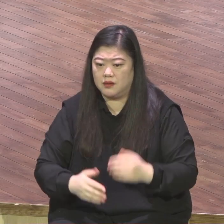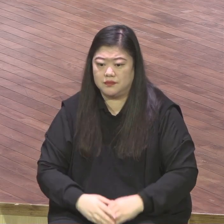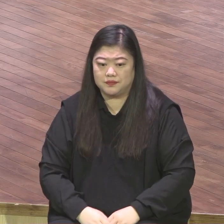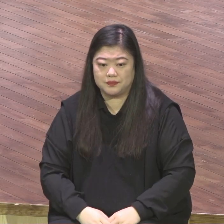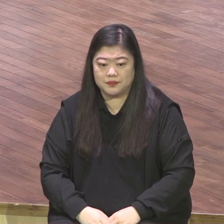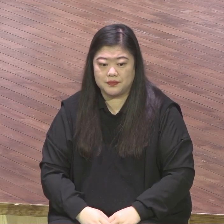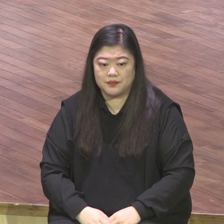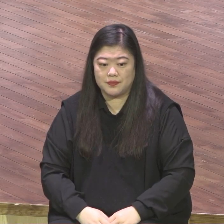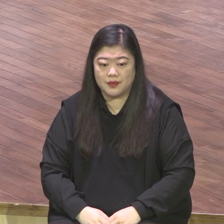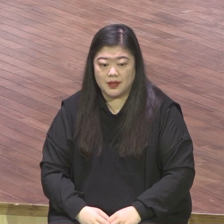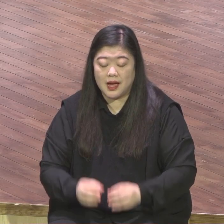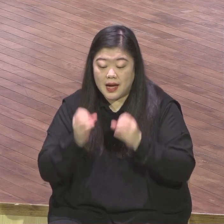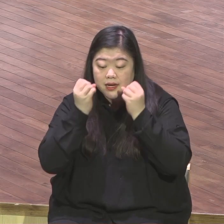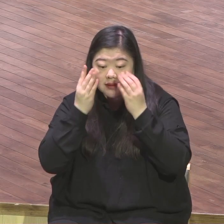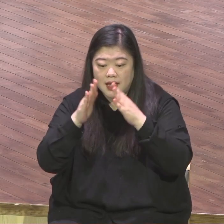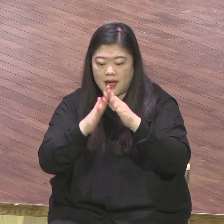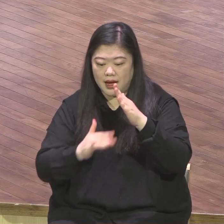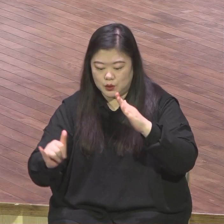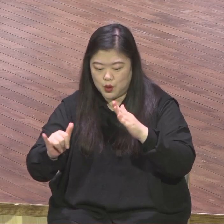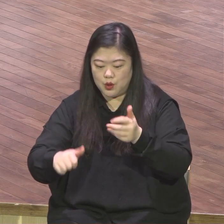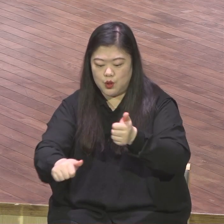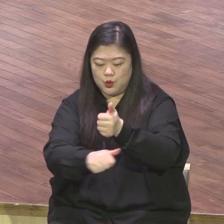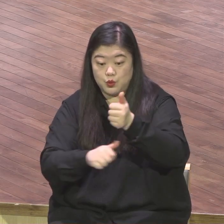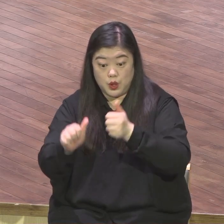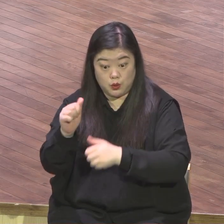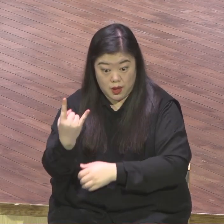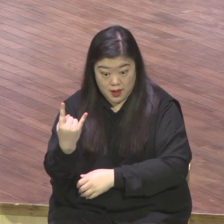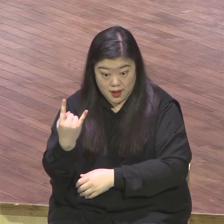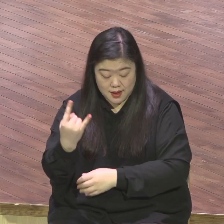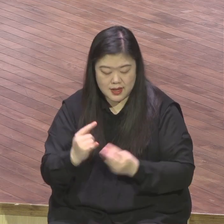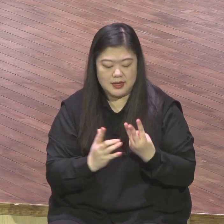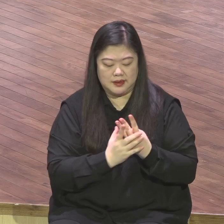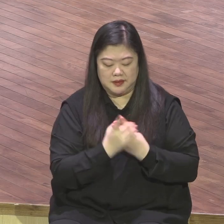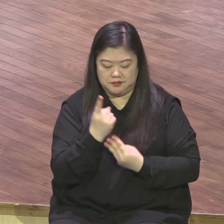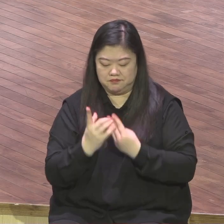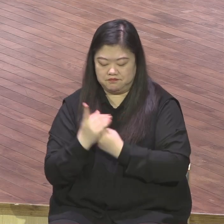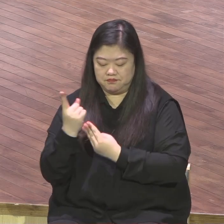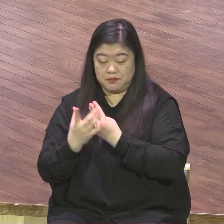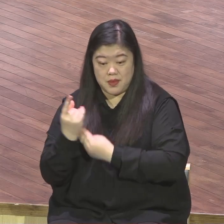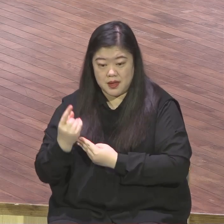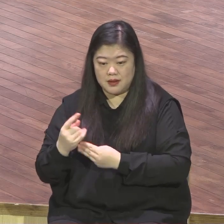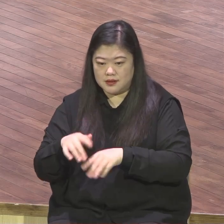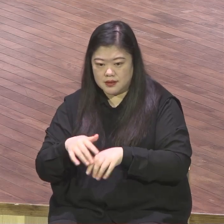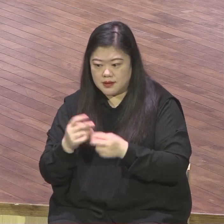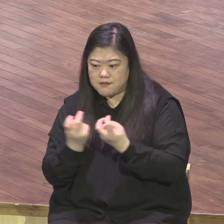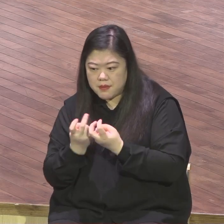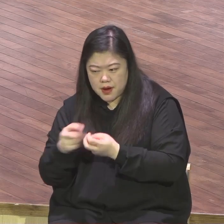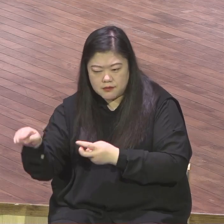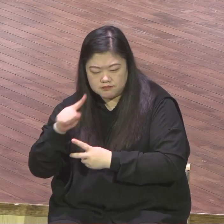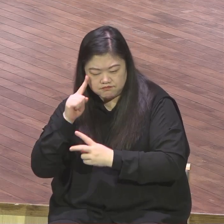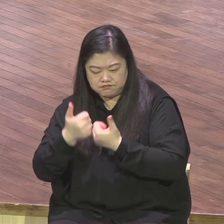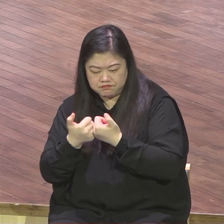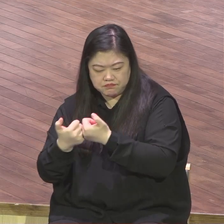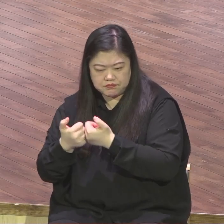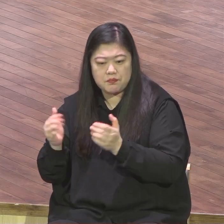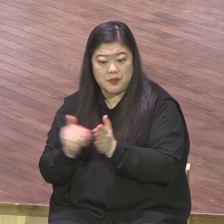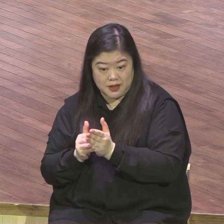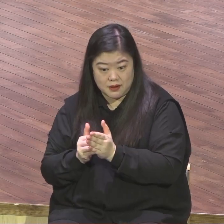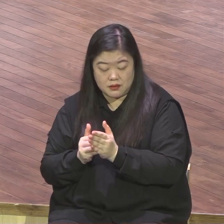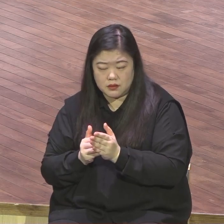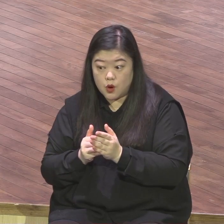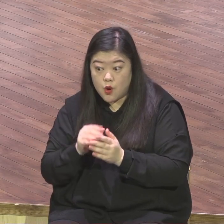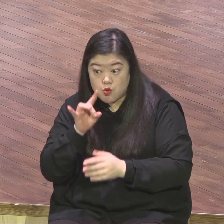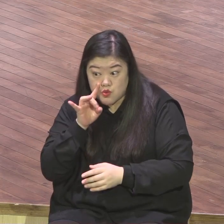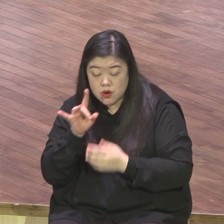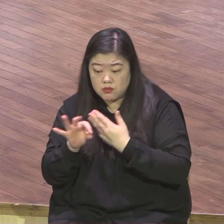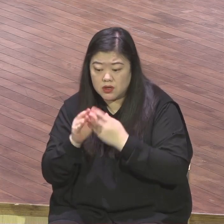새가족위원회가 2023년 집중적으로 3.1조 사역을 담당하고 있기 때문에 뭐 궁금한 거 있으면 새가족부에 들어가면 우리 교회